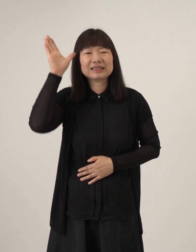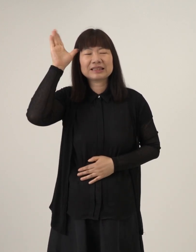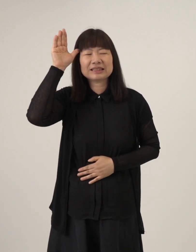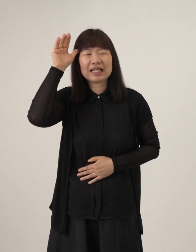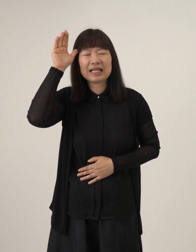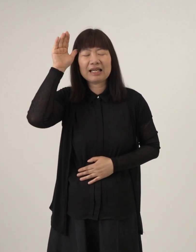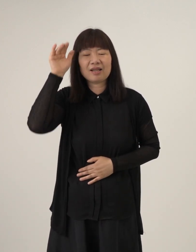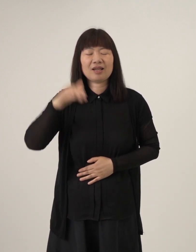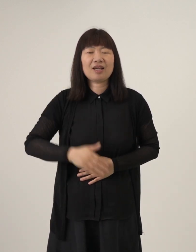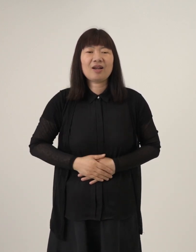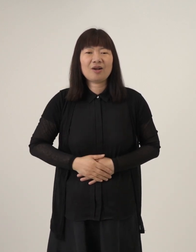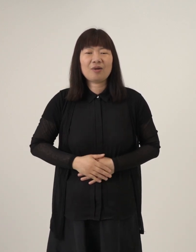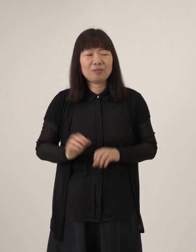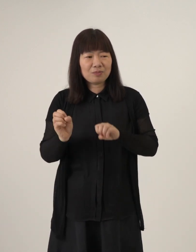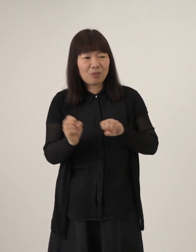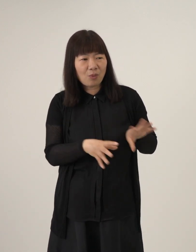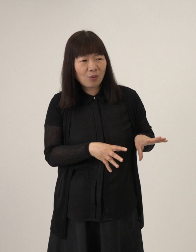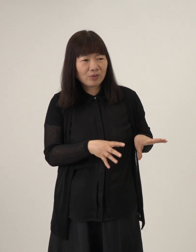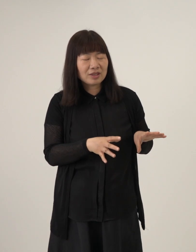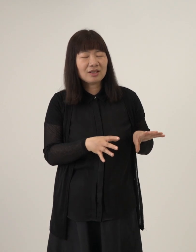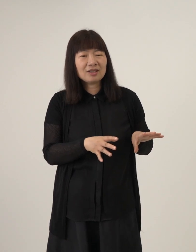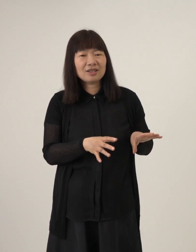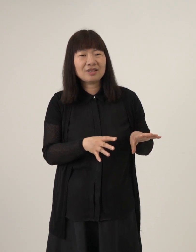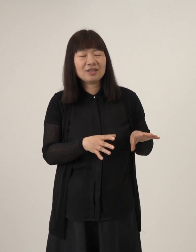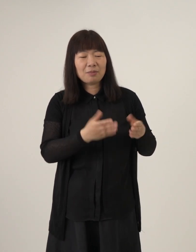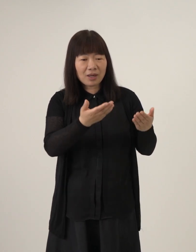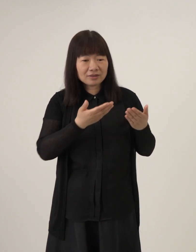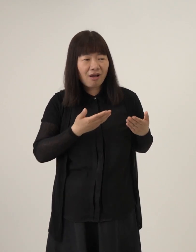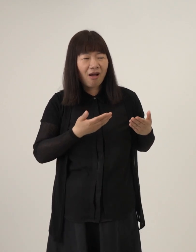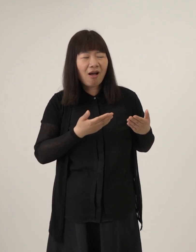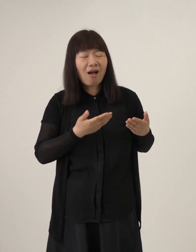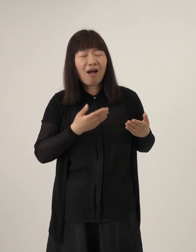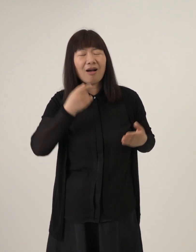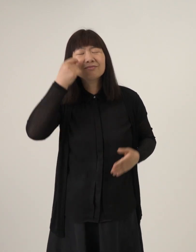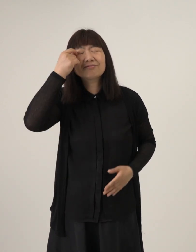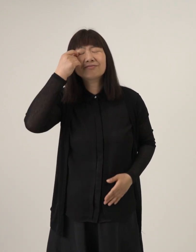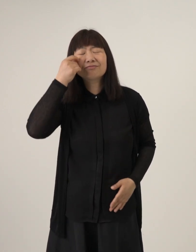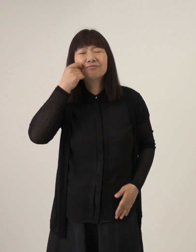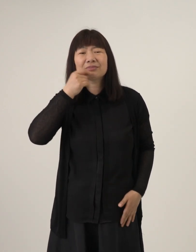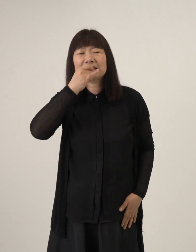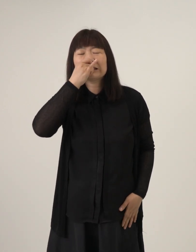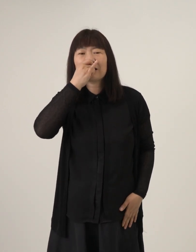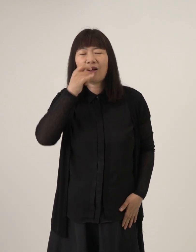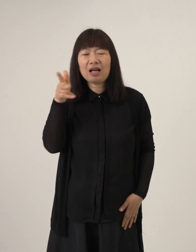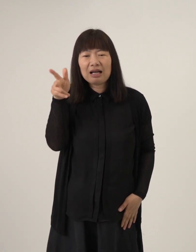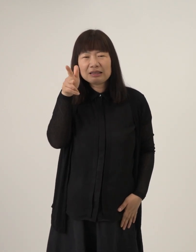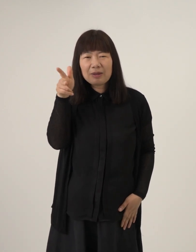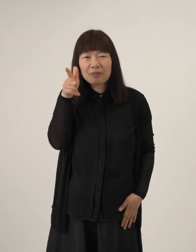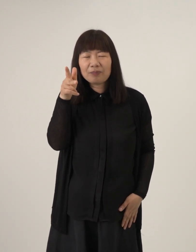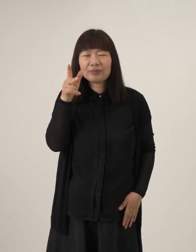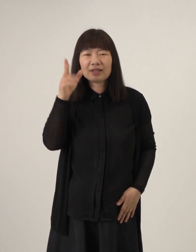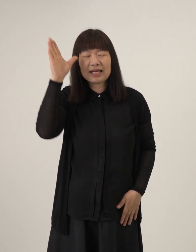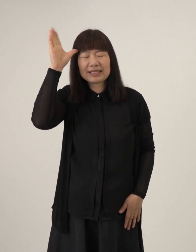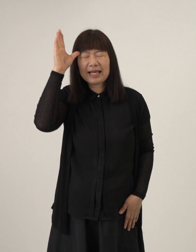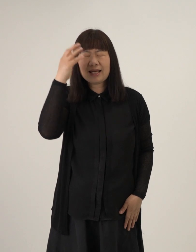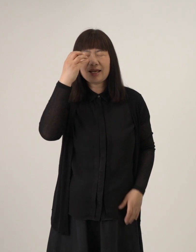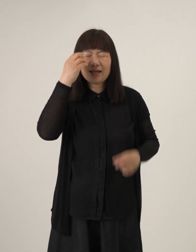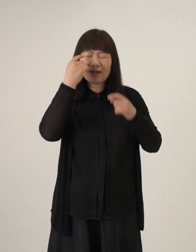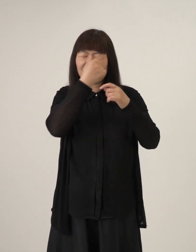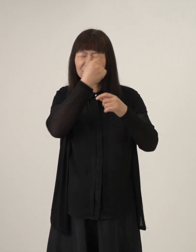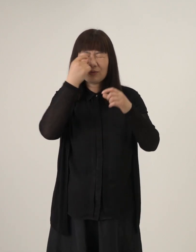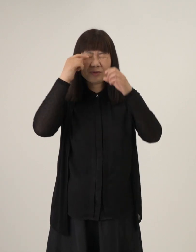개도 버림을 당하면 눈물을 흘리더라고요. 그 카메라가 개 눈을 이렇게